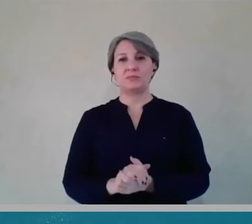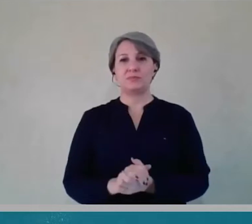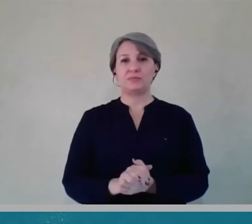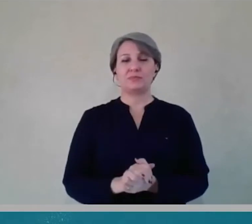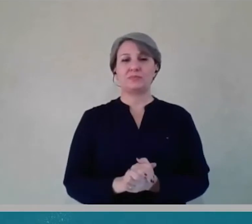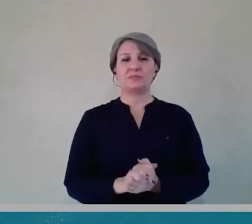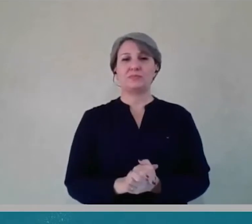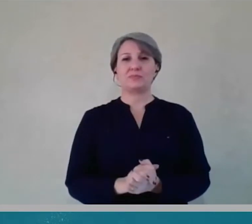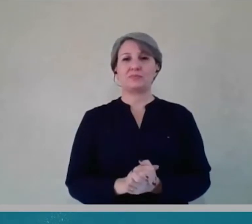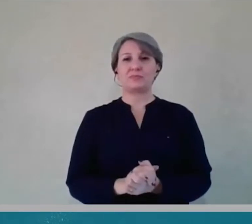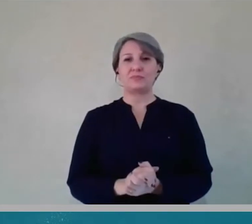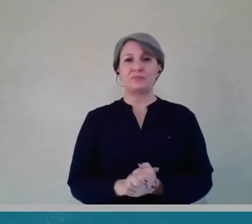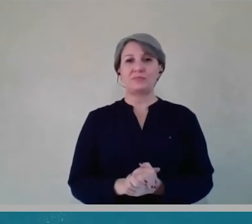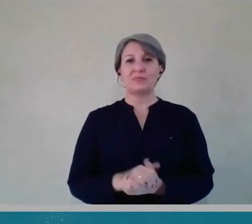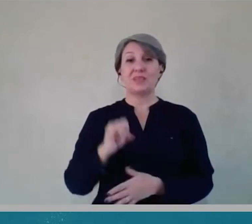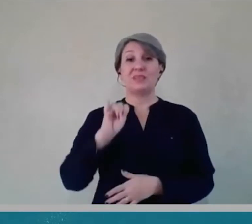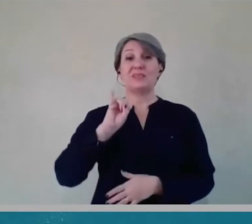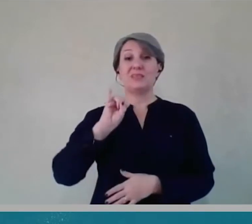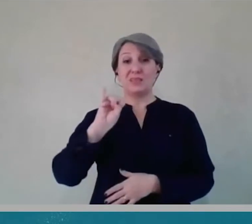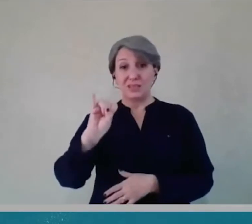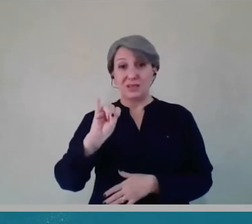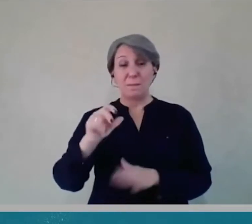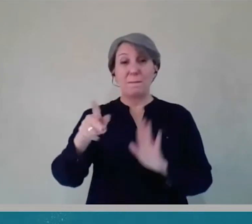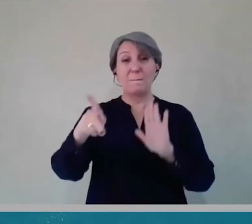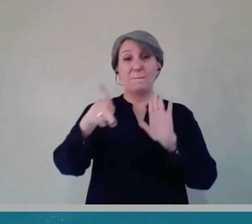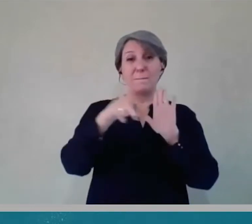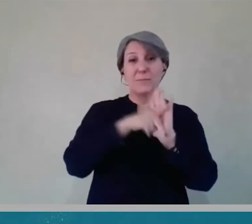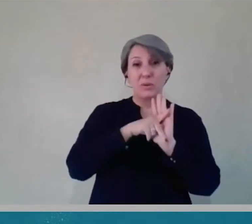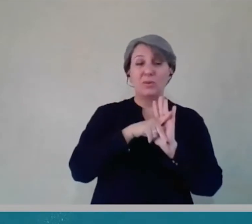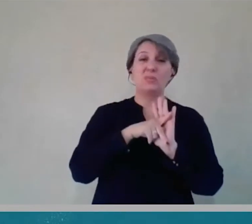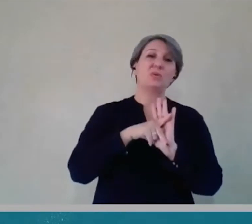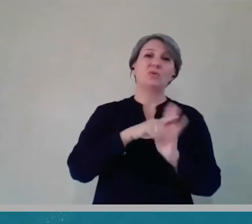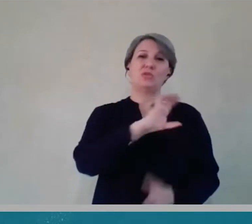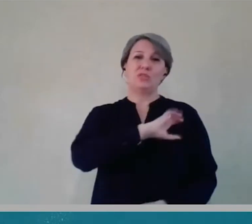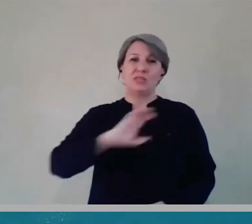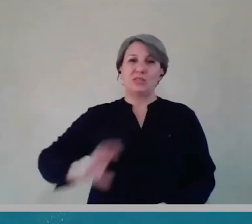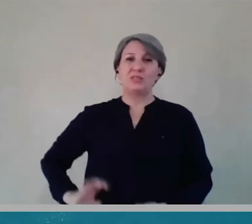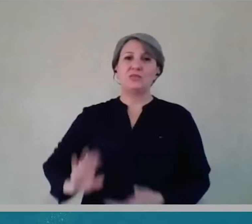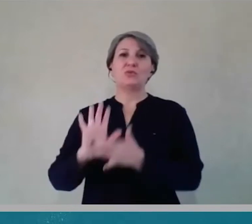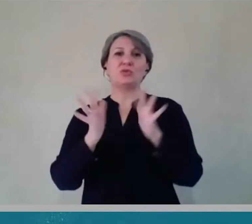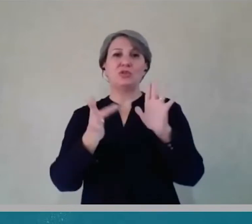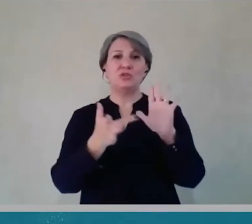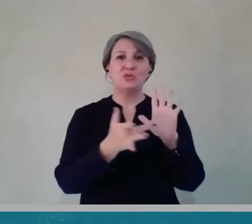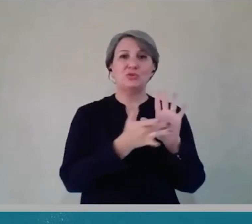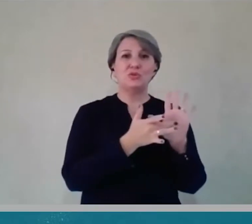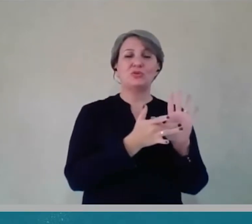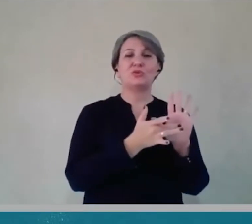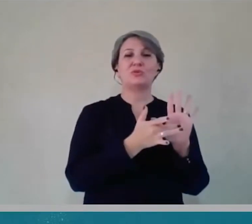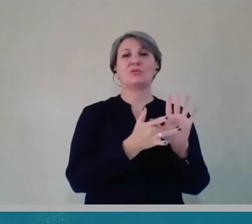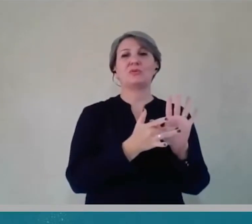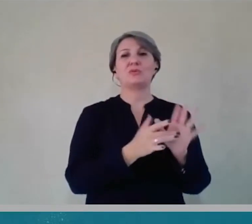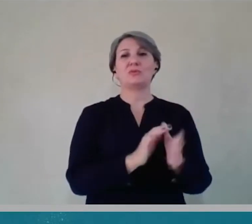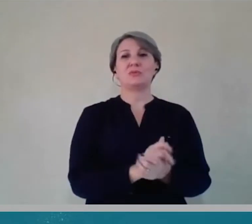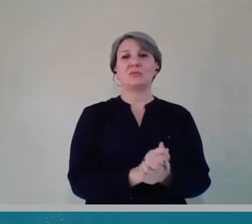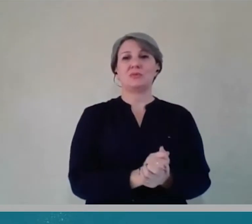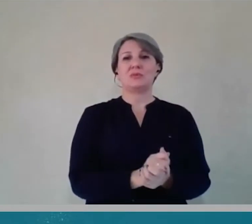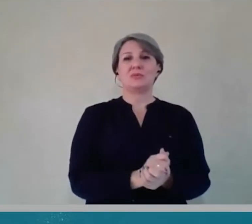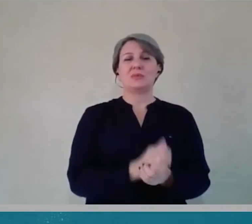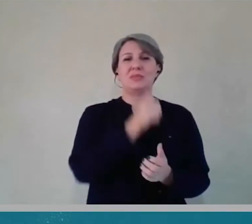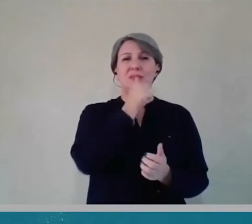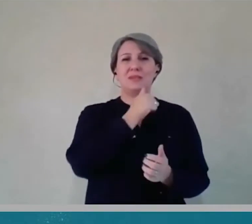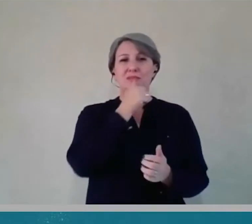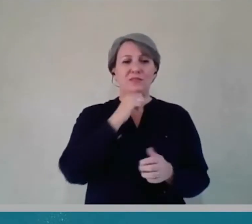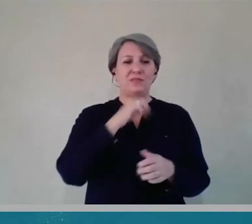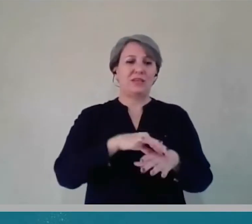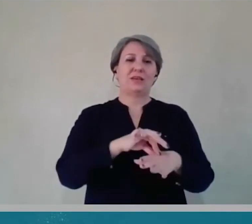Jesus crucificaram a carne com as suas paixões e concupiscências. Quer dizer, Romanos 6,6 fala